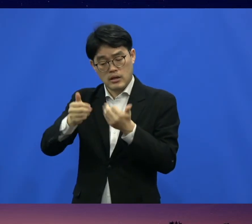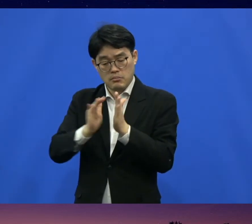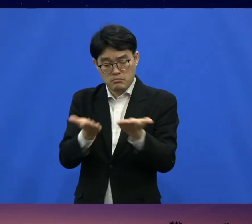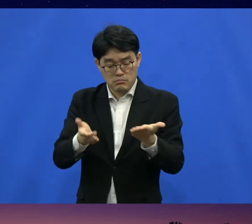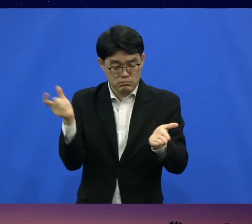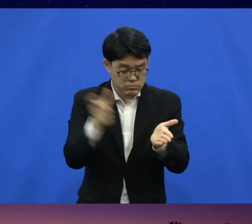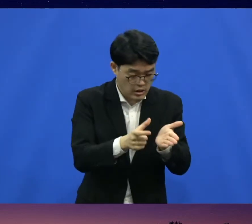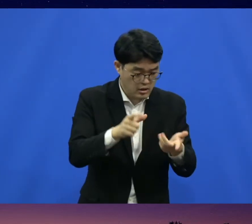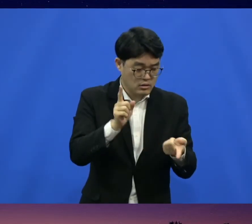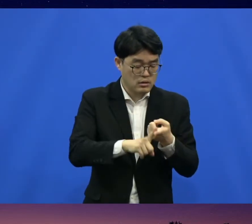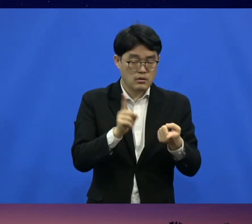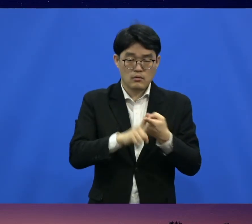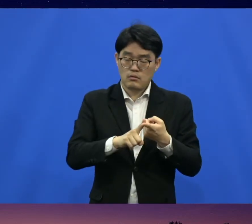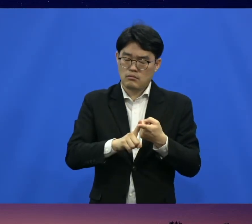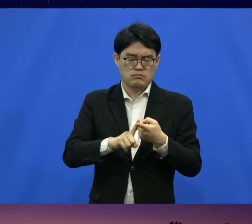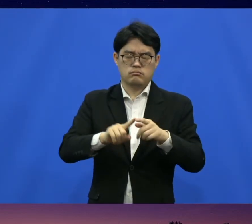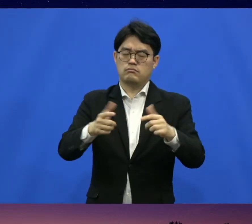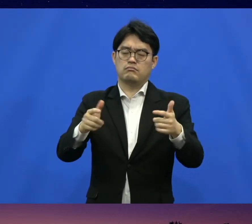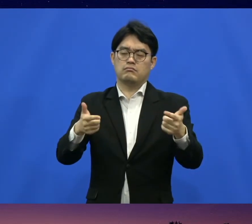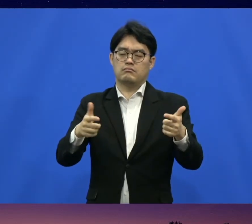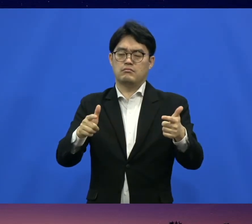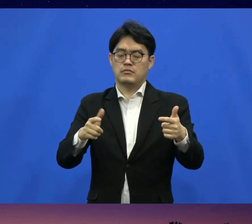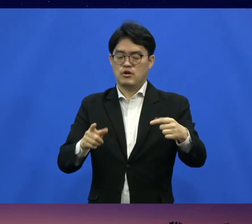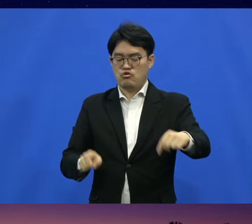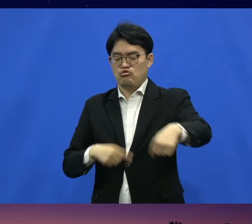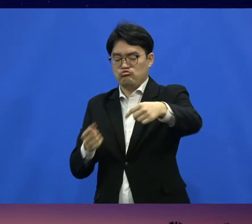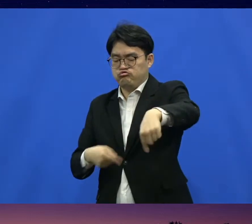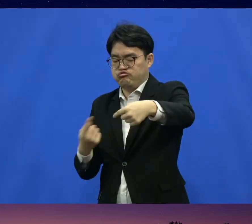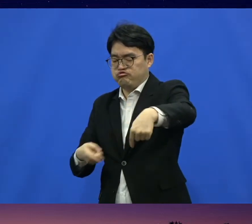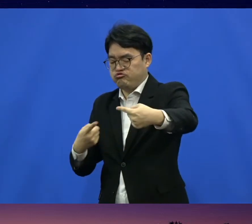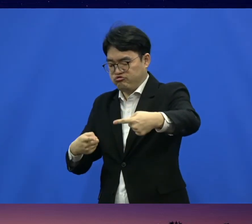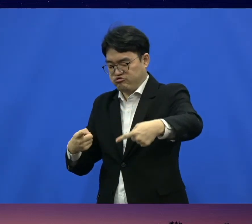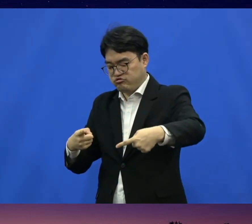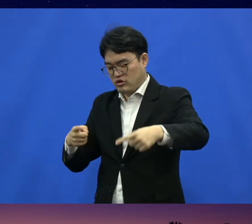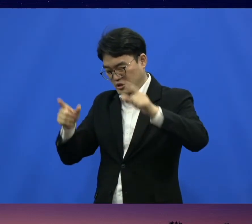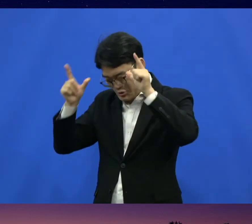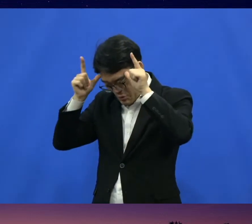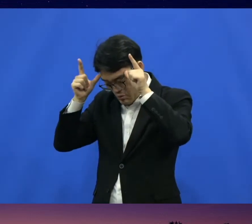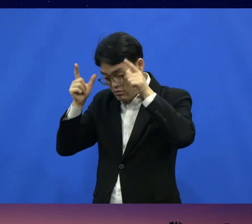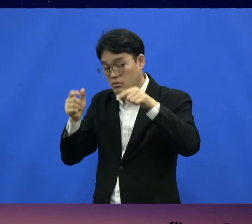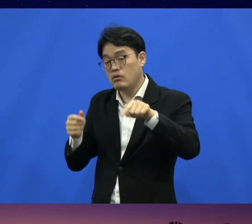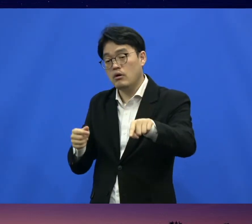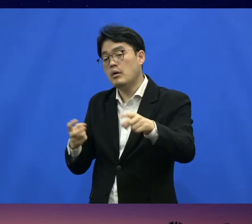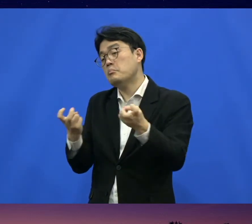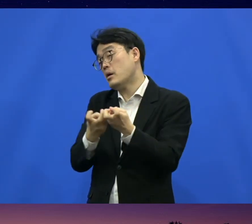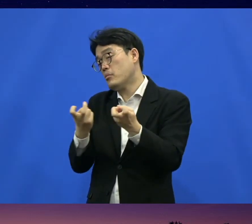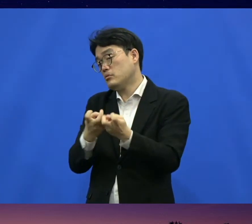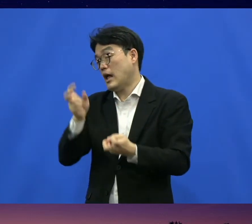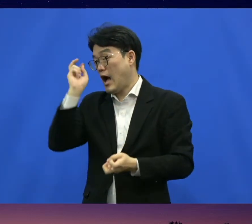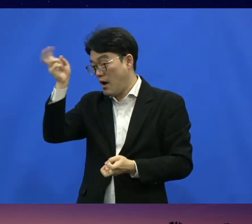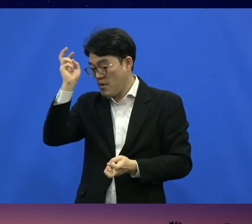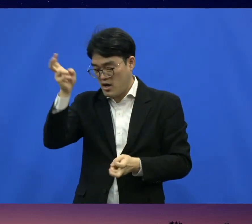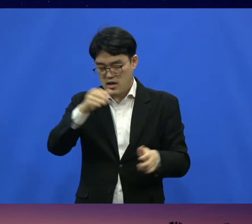수레로 옮기려고 한 것은 아마도 블레셋의 방식을 생각 없이 따랐을 가능성이 있습니다.